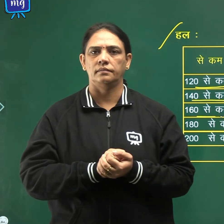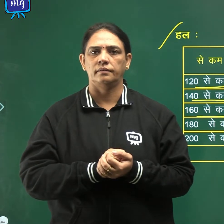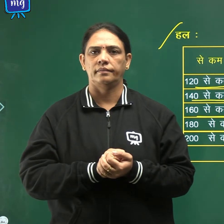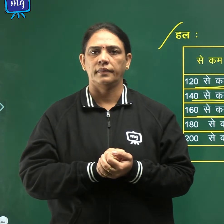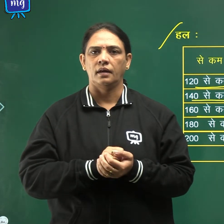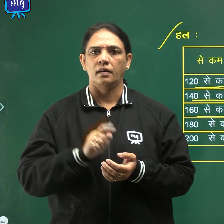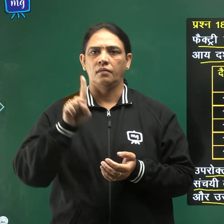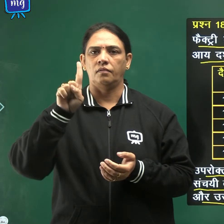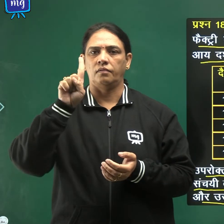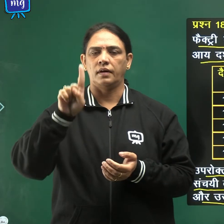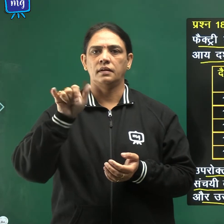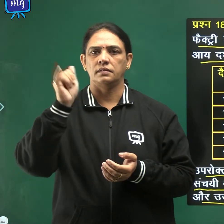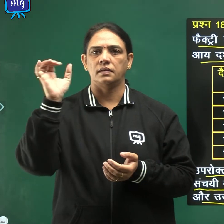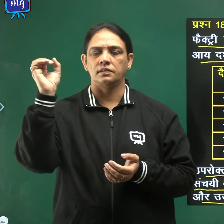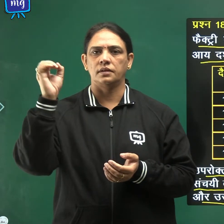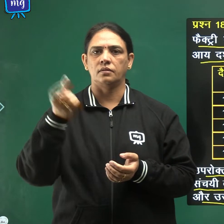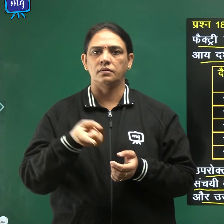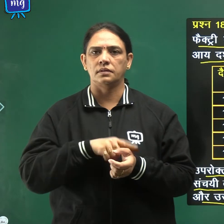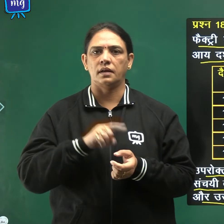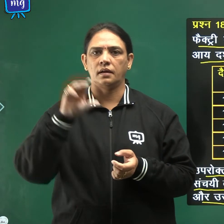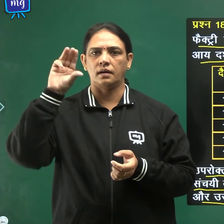160 से कम